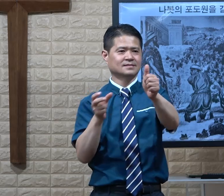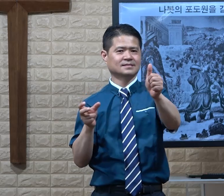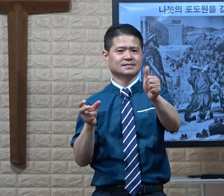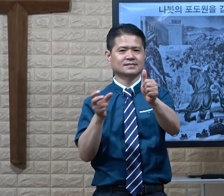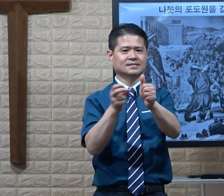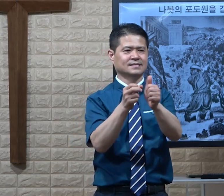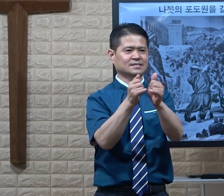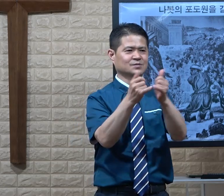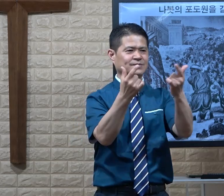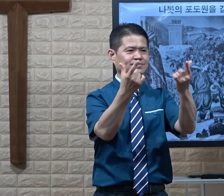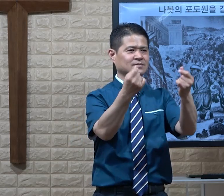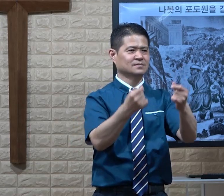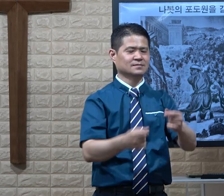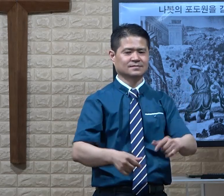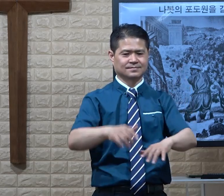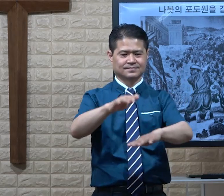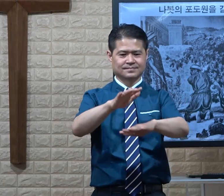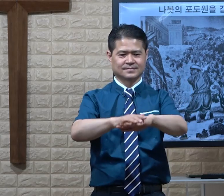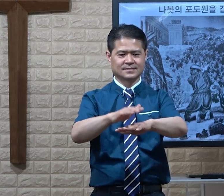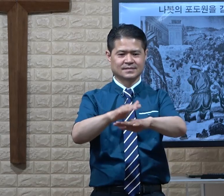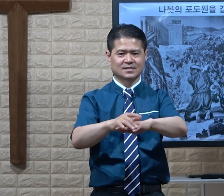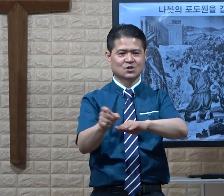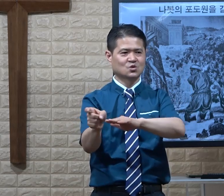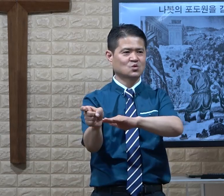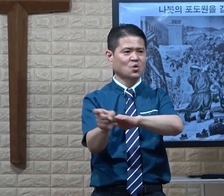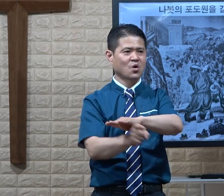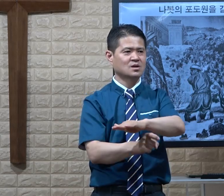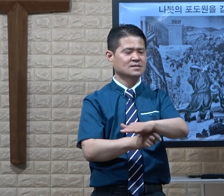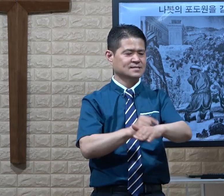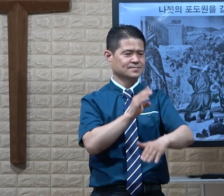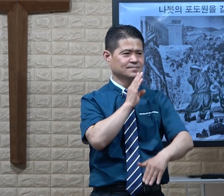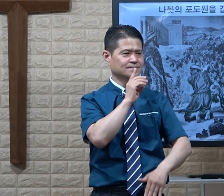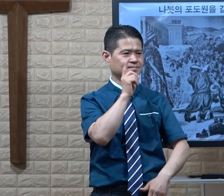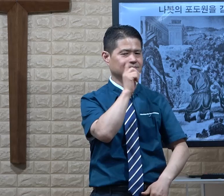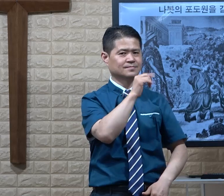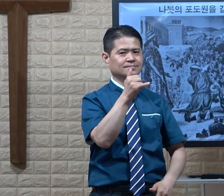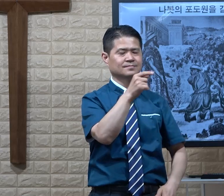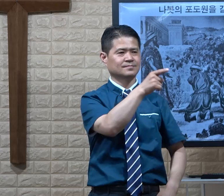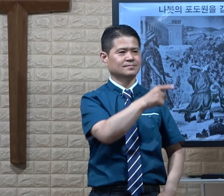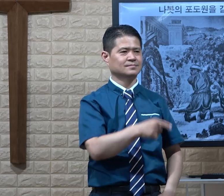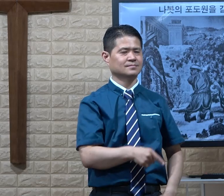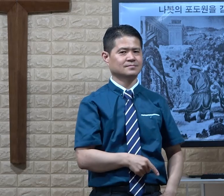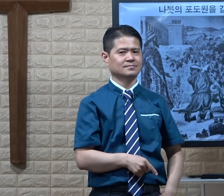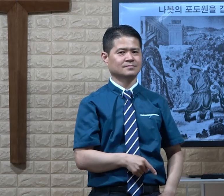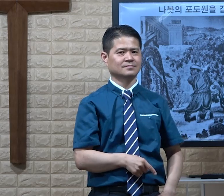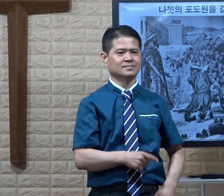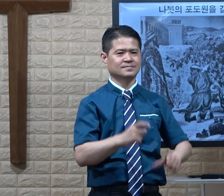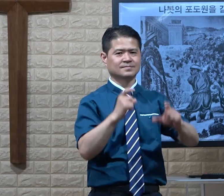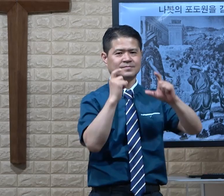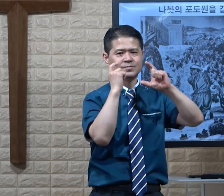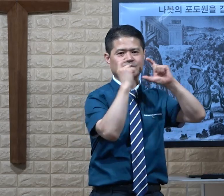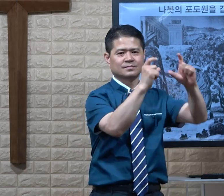했는데 너희는 하나님을 모욕한 것들이라 너희는 도둑과도 같다